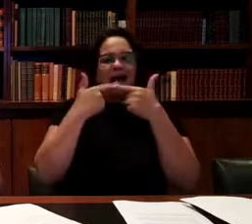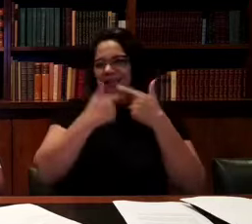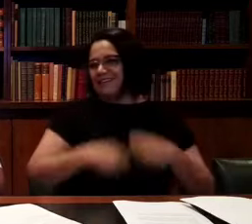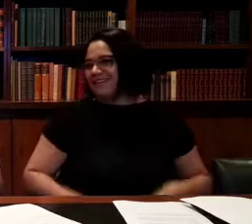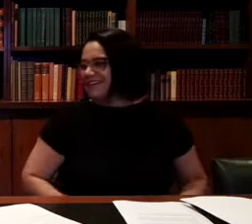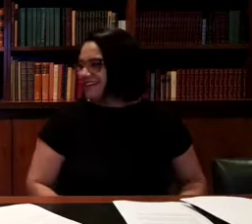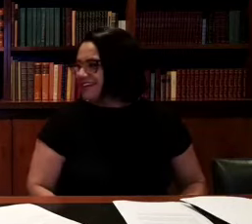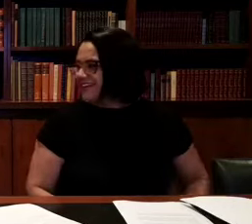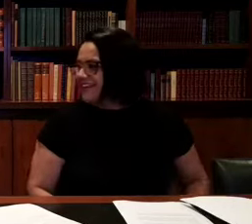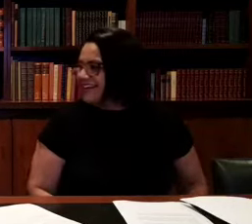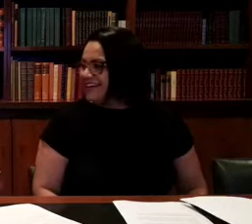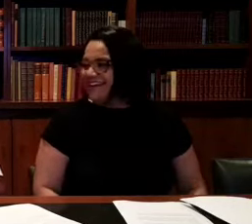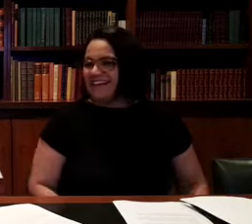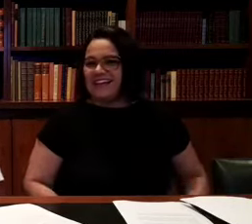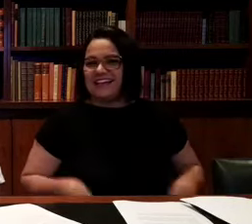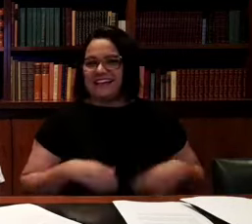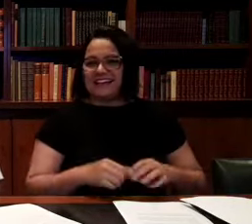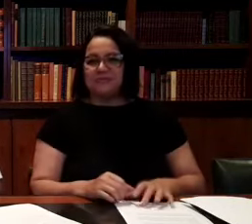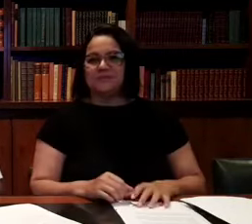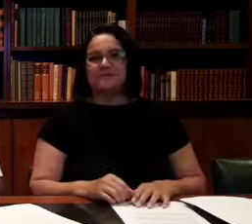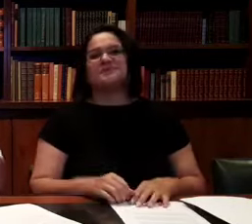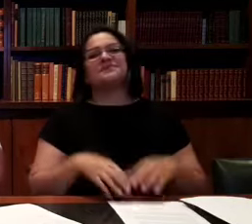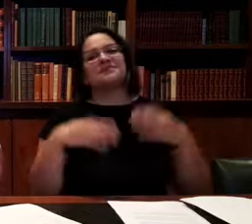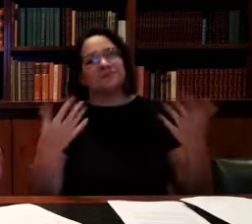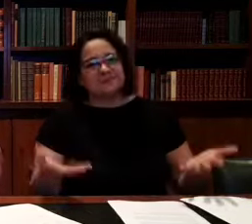Quero ver aqui quando eu